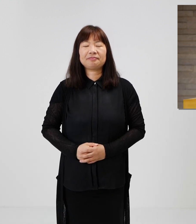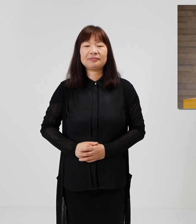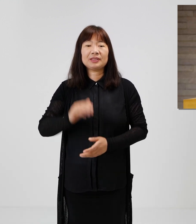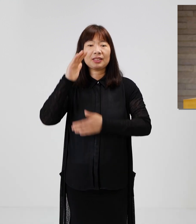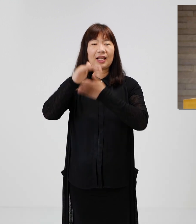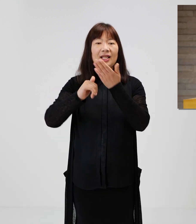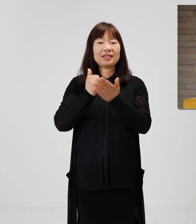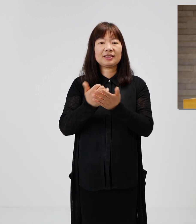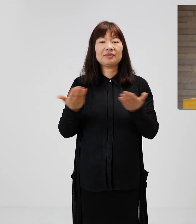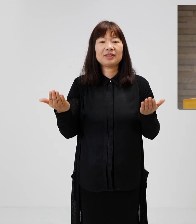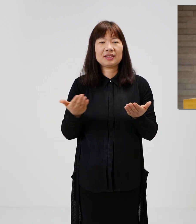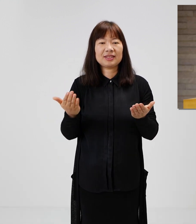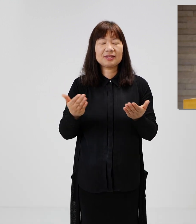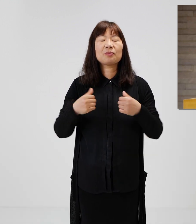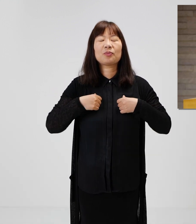하나님의 일을 내려놓게 만들어요.